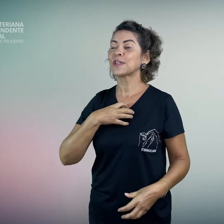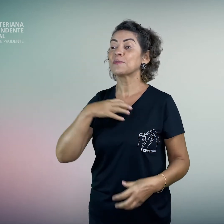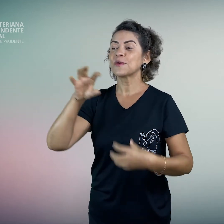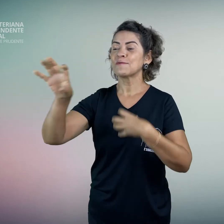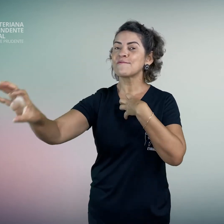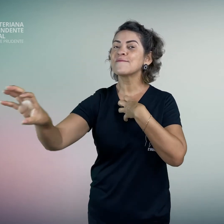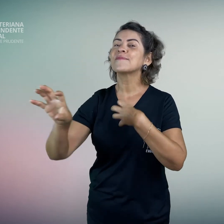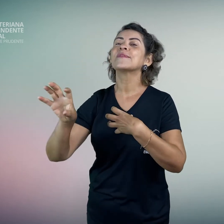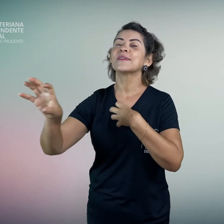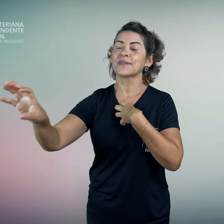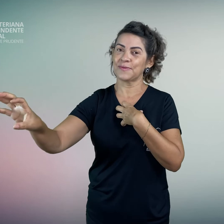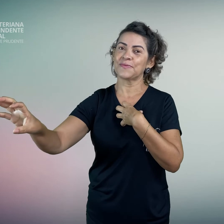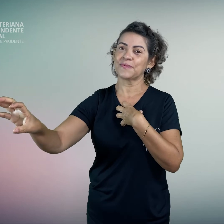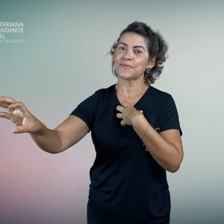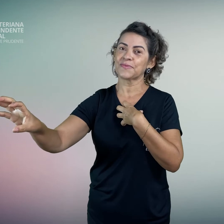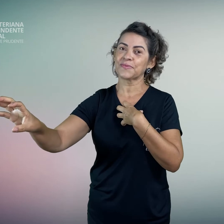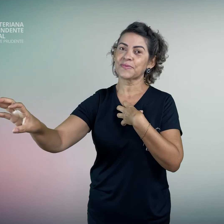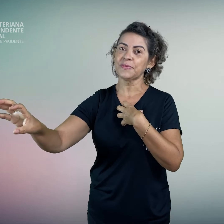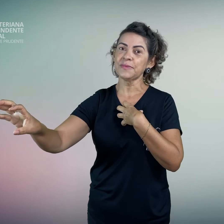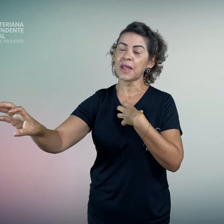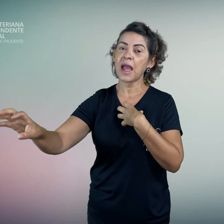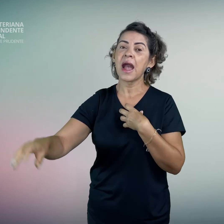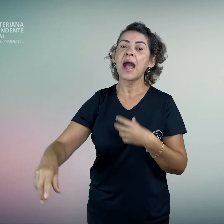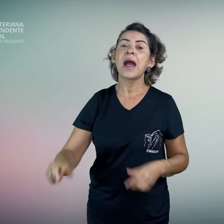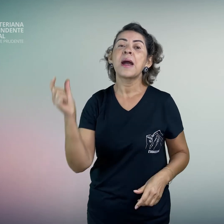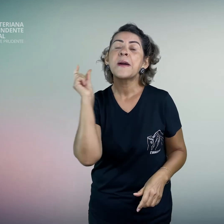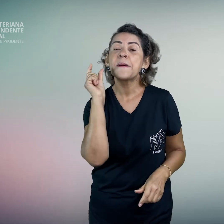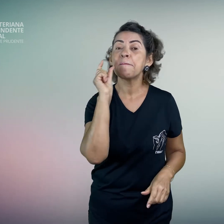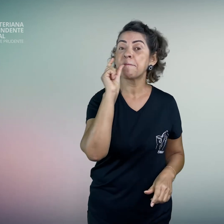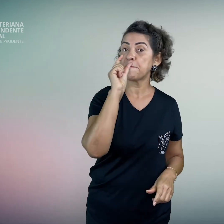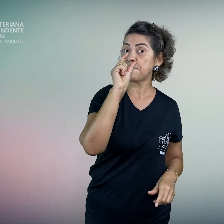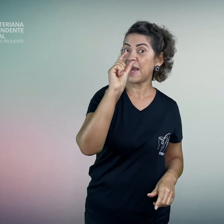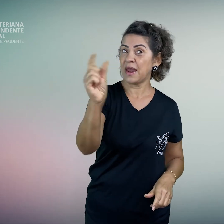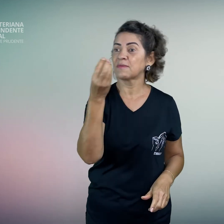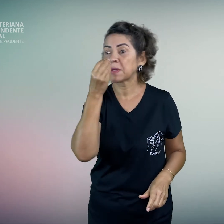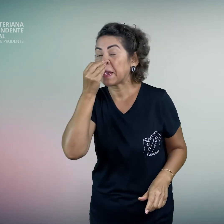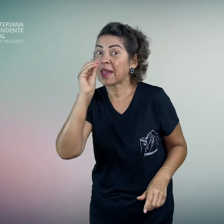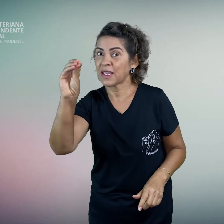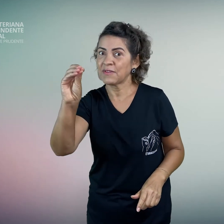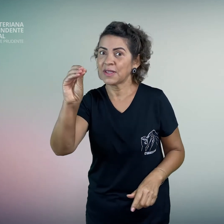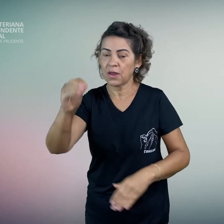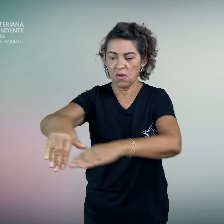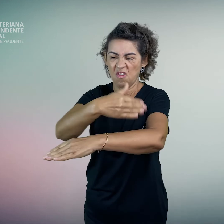O próprio sentido da palavra marginalizado já traz o conceito de